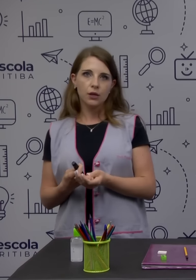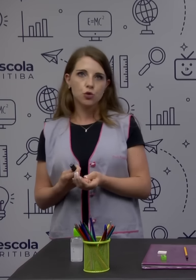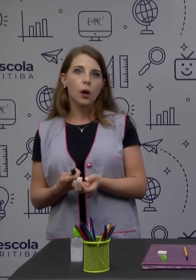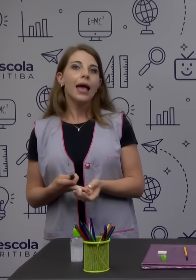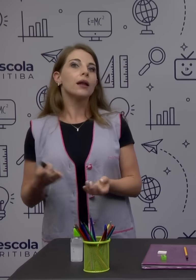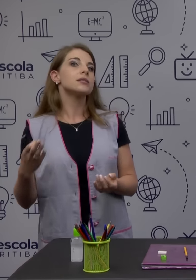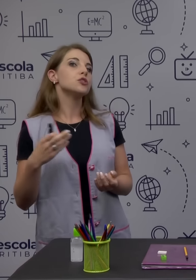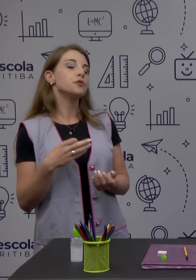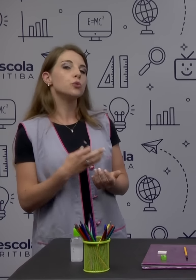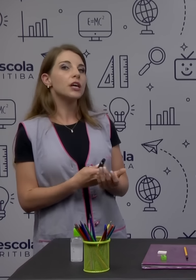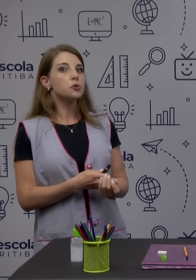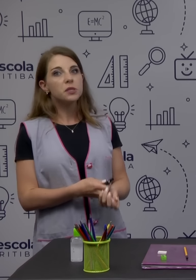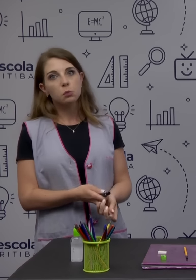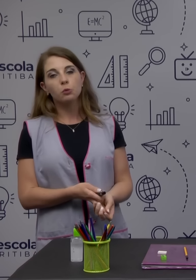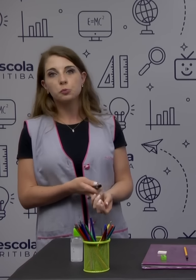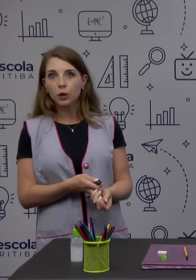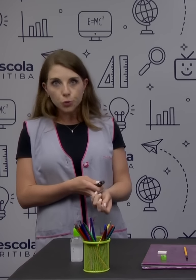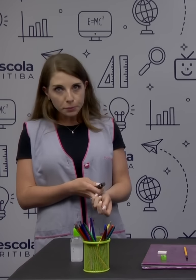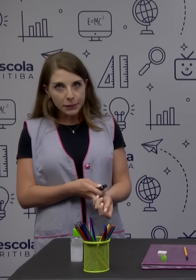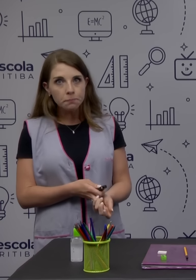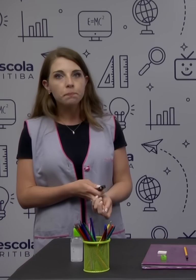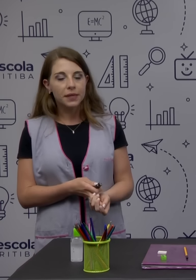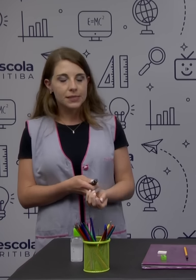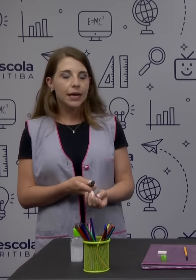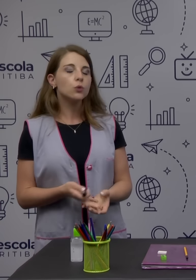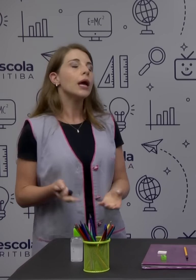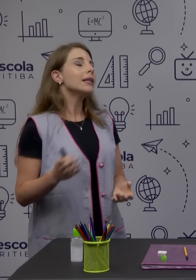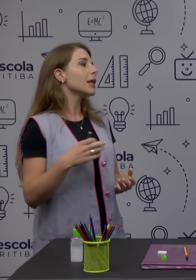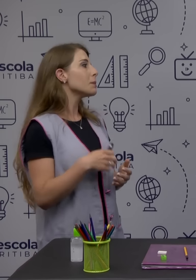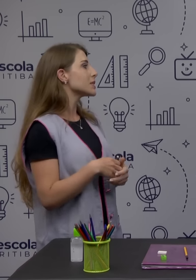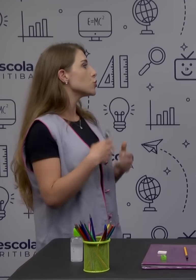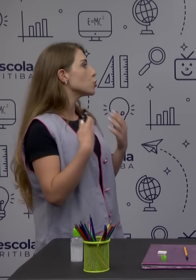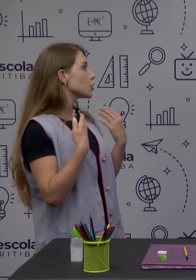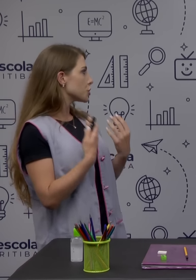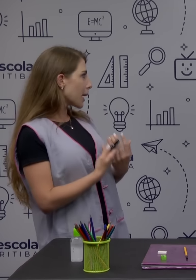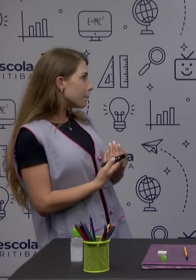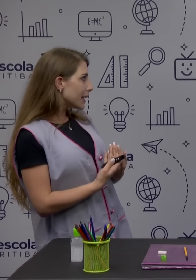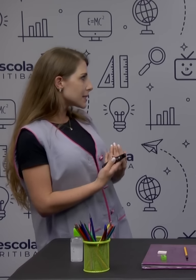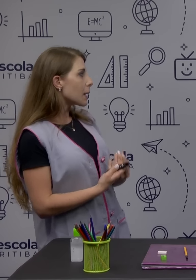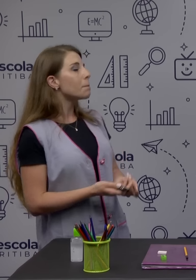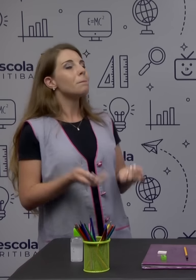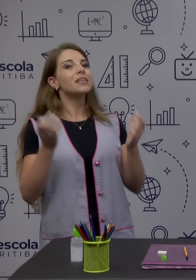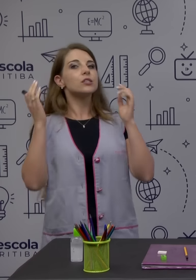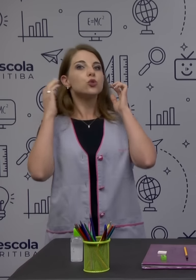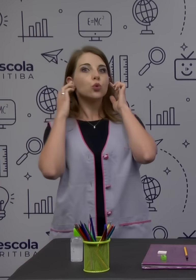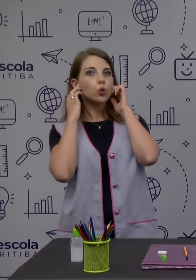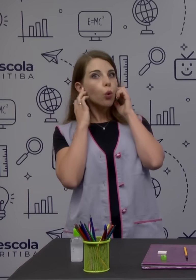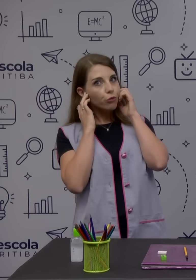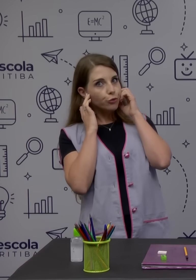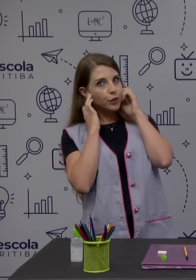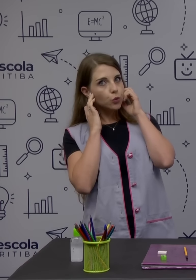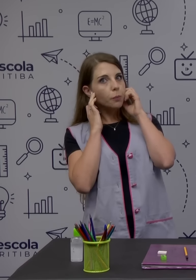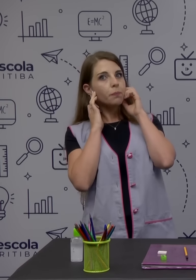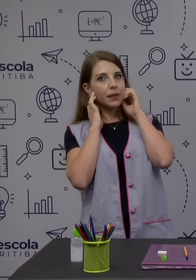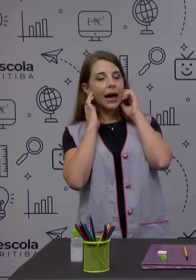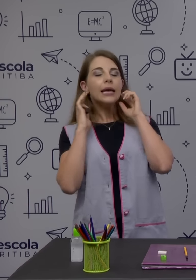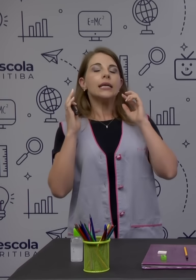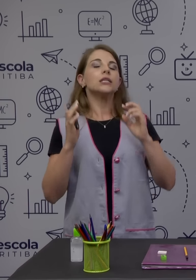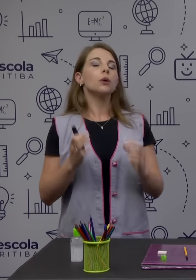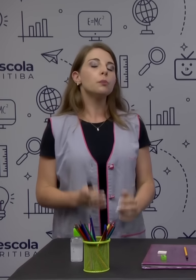intenso, elas têm dificuldade principalmente para dormir, tá certo? Tem bastante dor de cabeça, bastante dor no ouvido, tá? Então, é